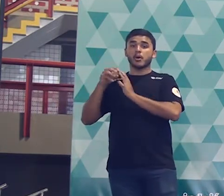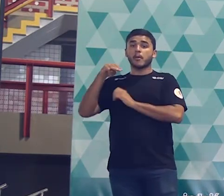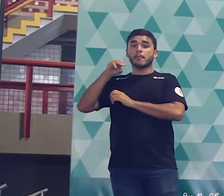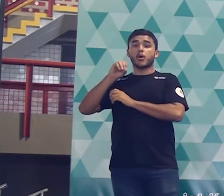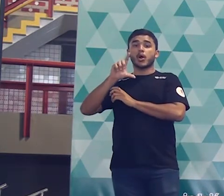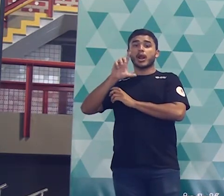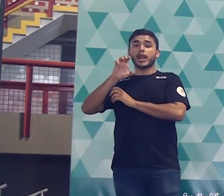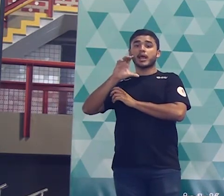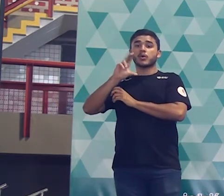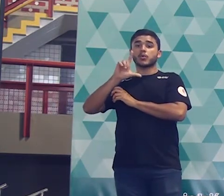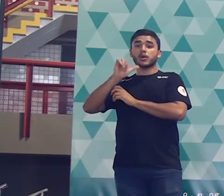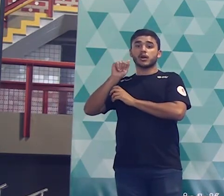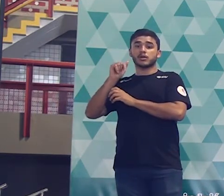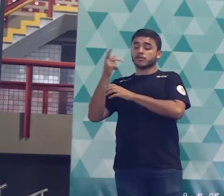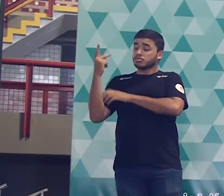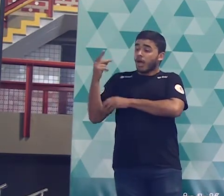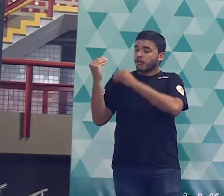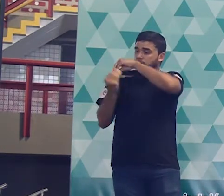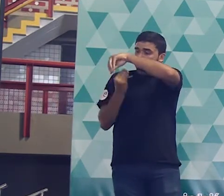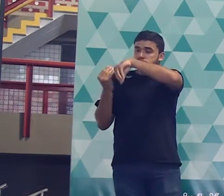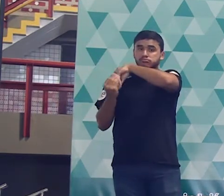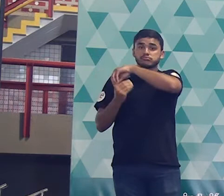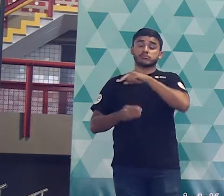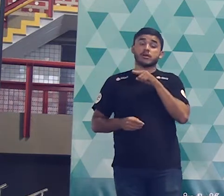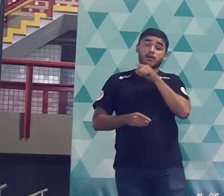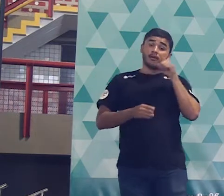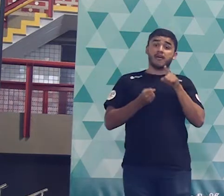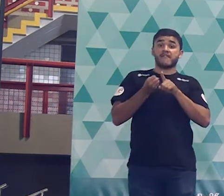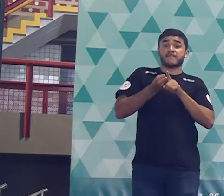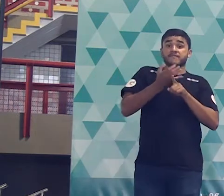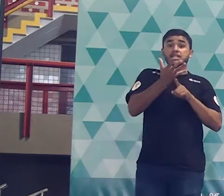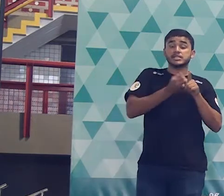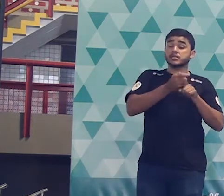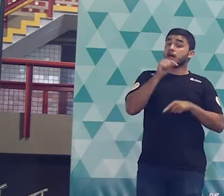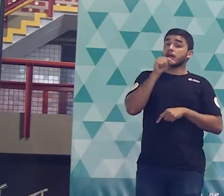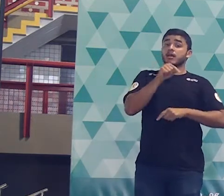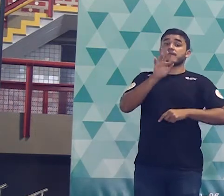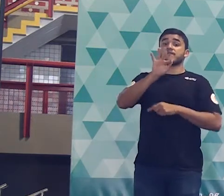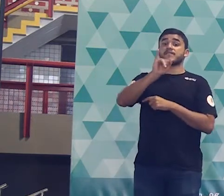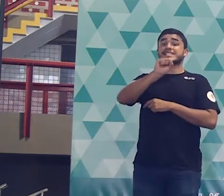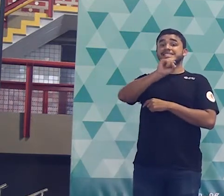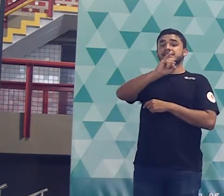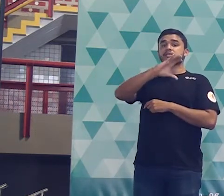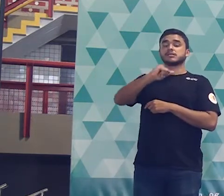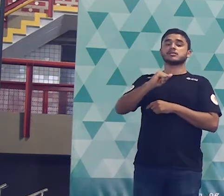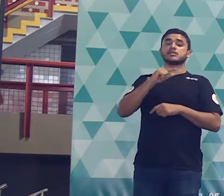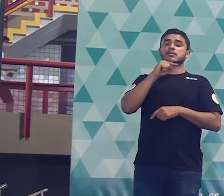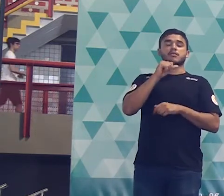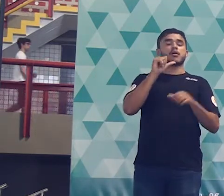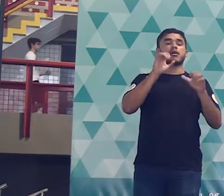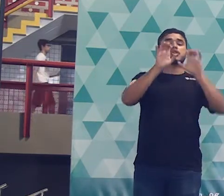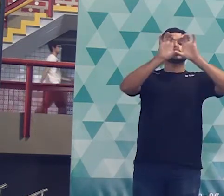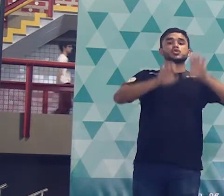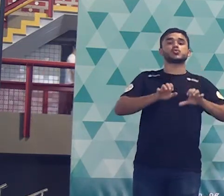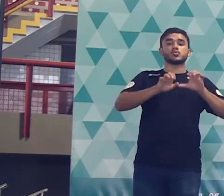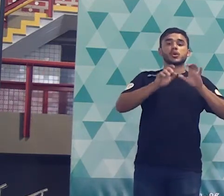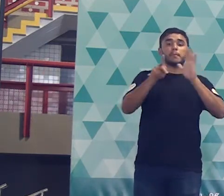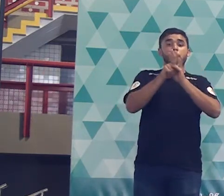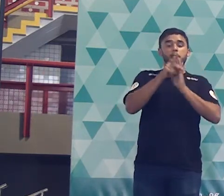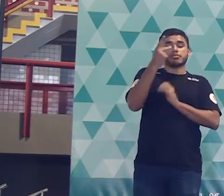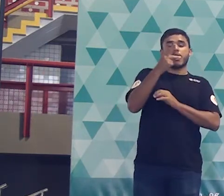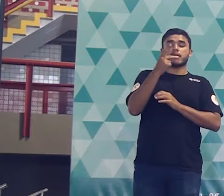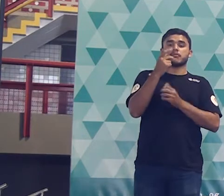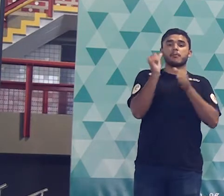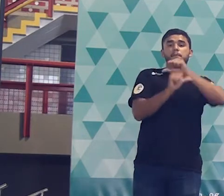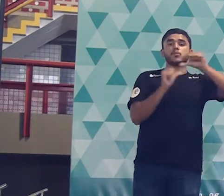substância. Transformação física é uma transformação que não altera a estrutura molecular da substância.